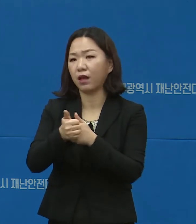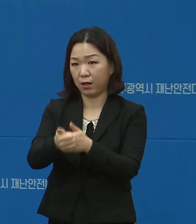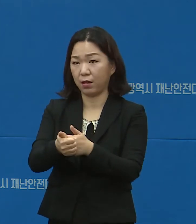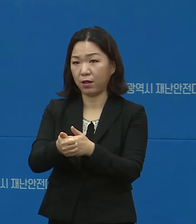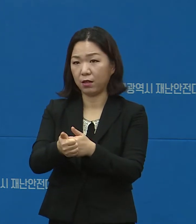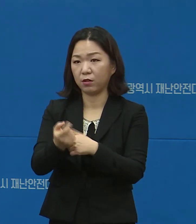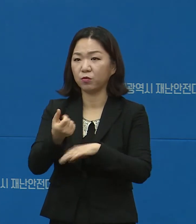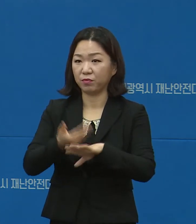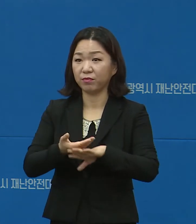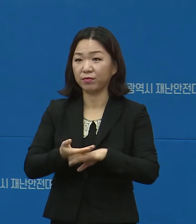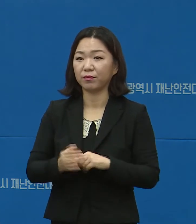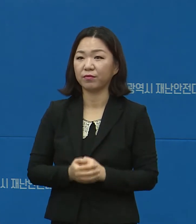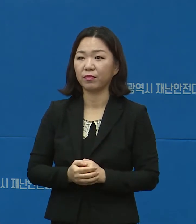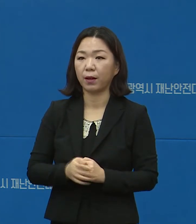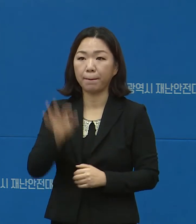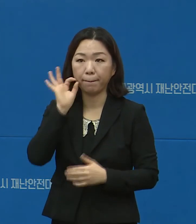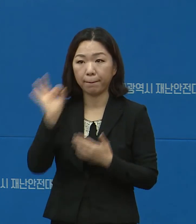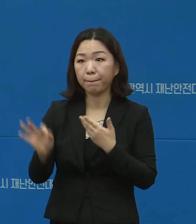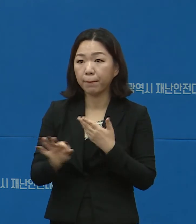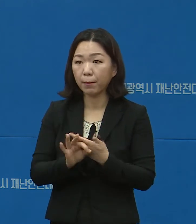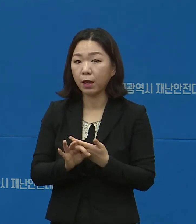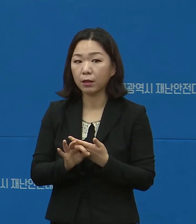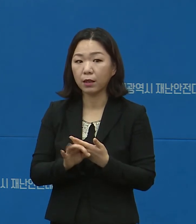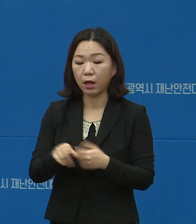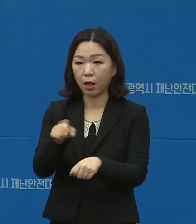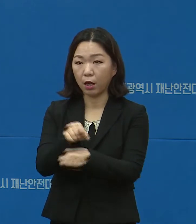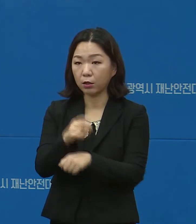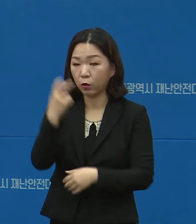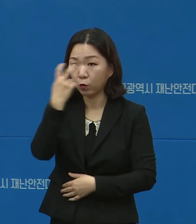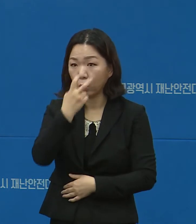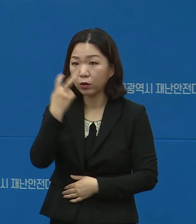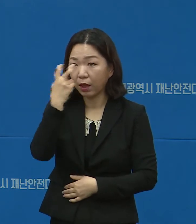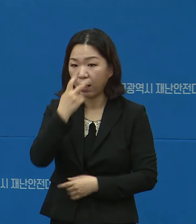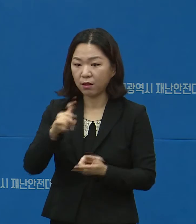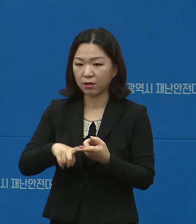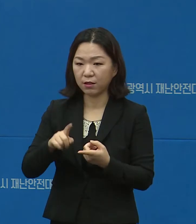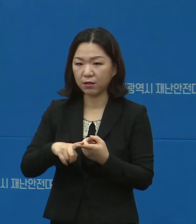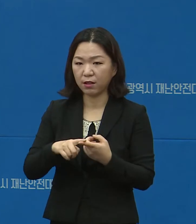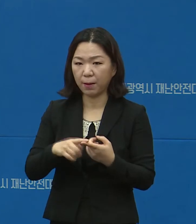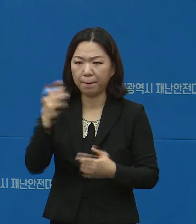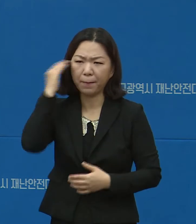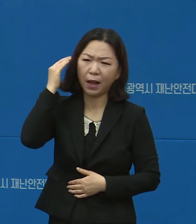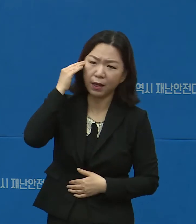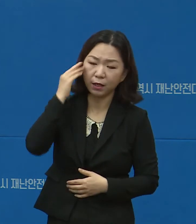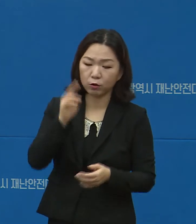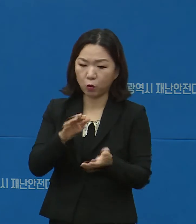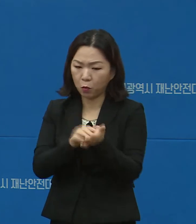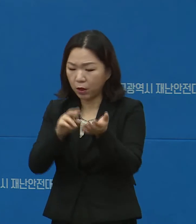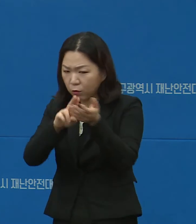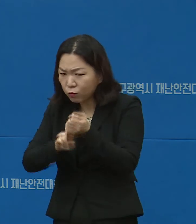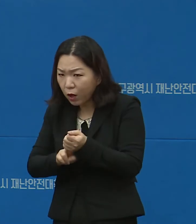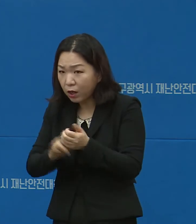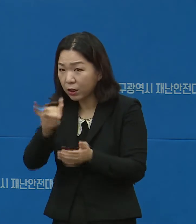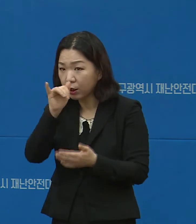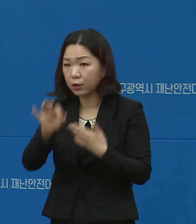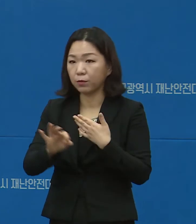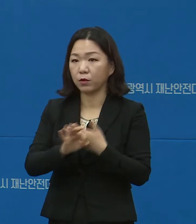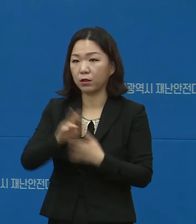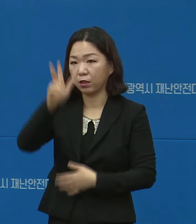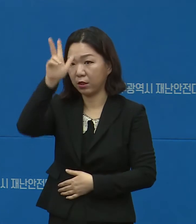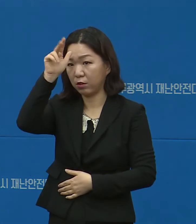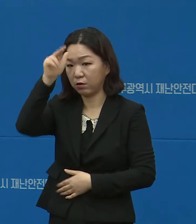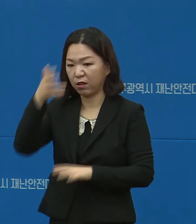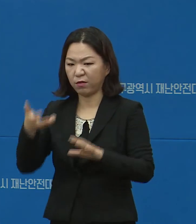만약에 이것을 이 행정조사에도 불응하거나 또 은폐할 경우에는 이거는